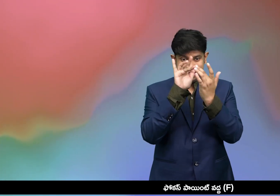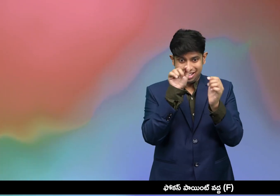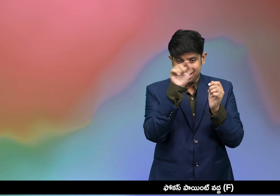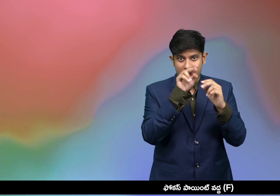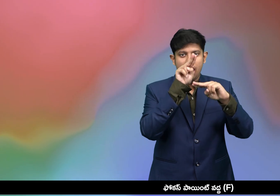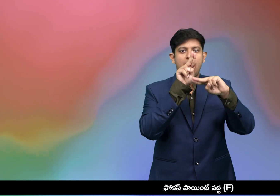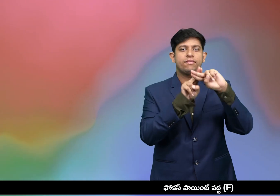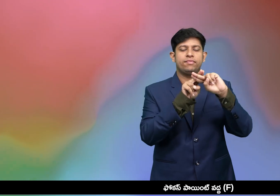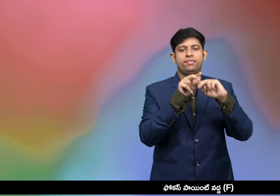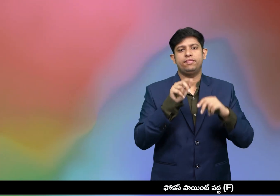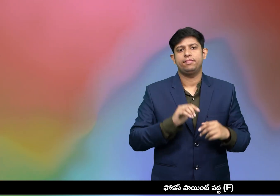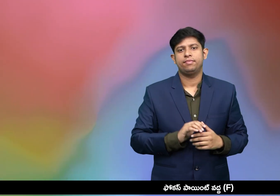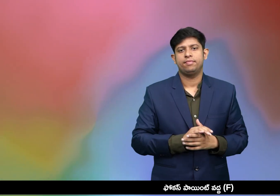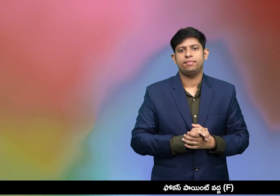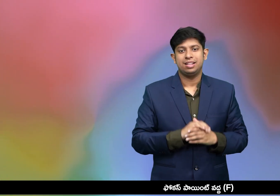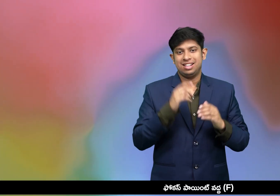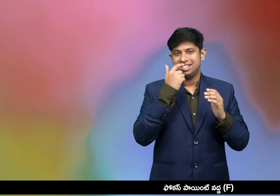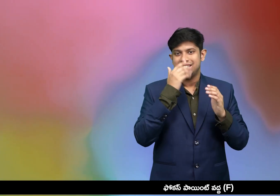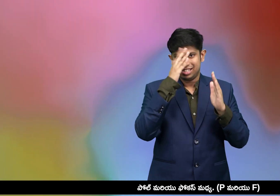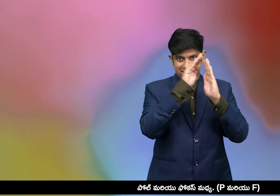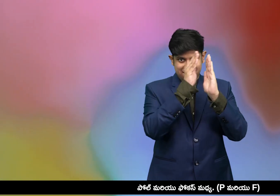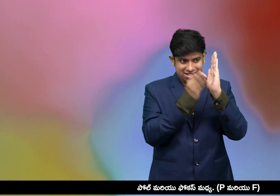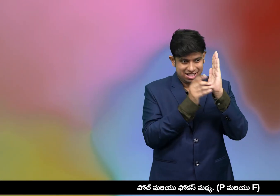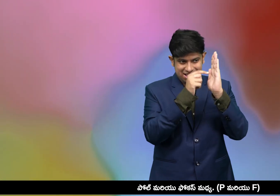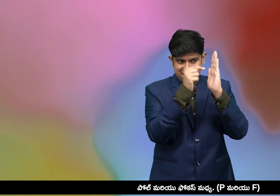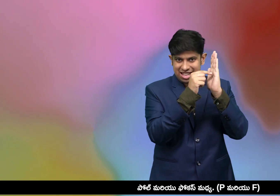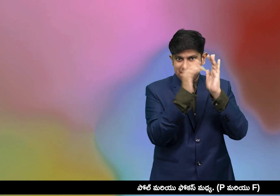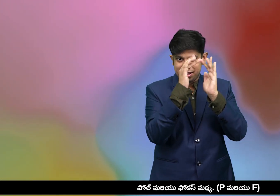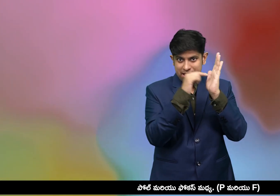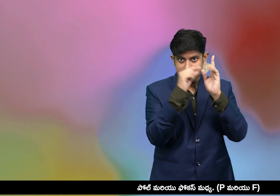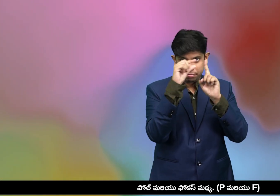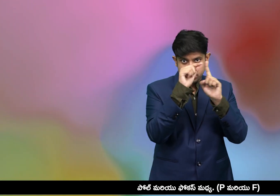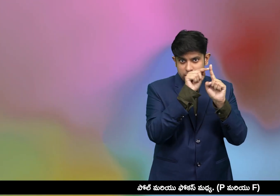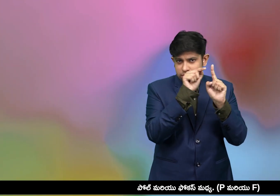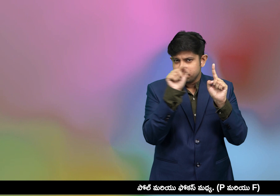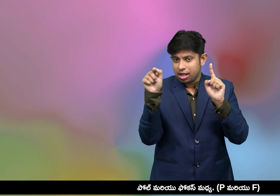ఫోకస్ పాయింట్ వద్ద ఎఫ్, పోల్ మరియు ఫోకస్ మధ్య పి మరియు ఎఫ్.